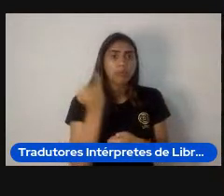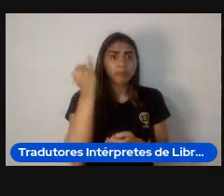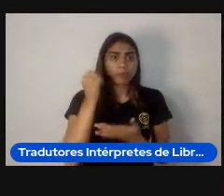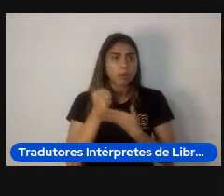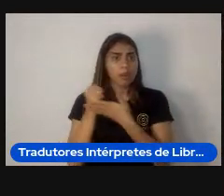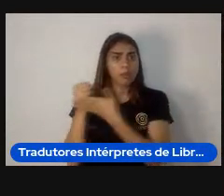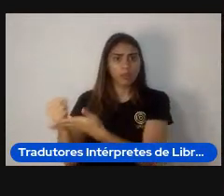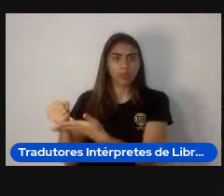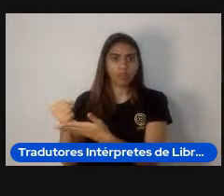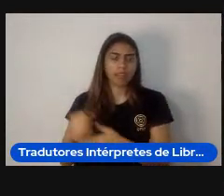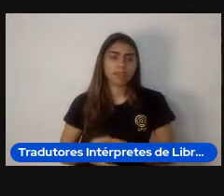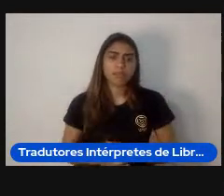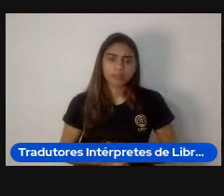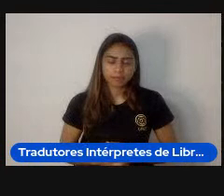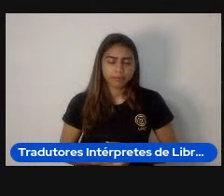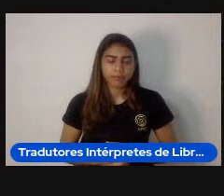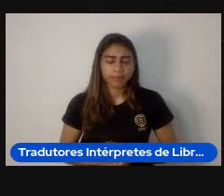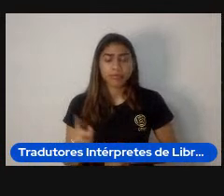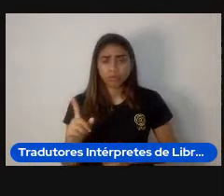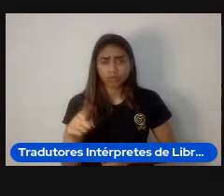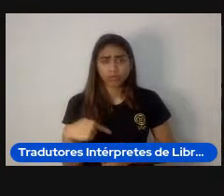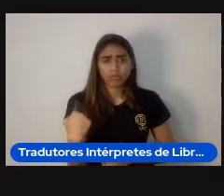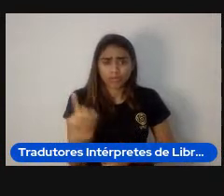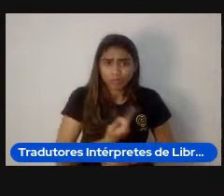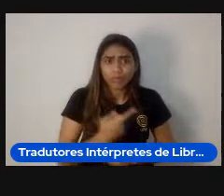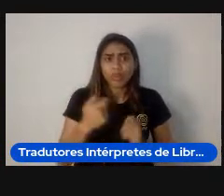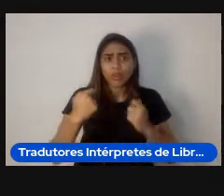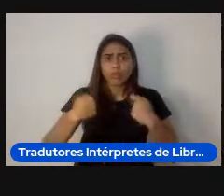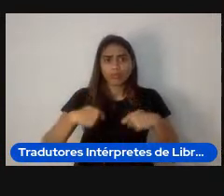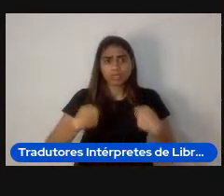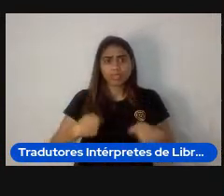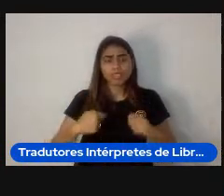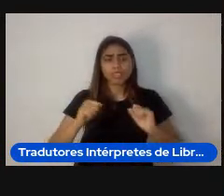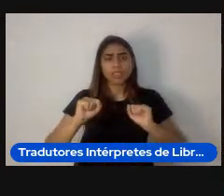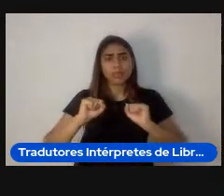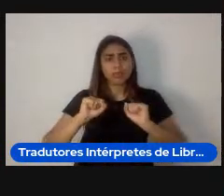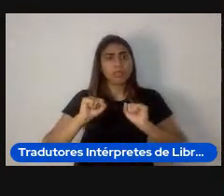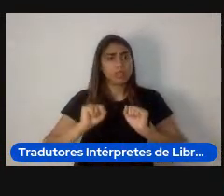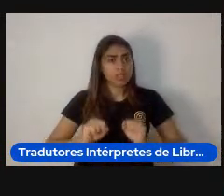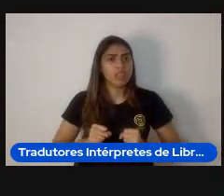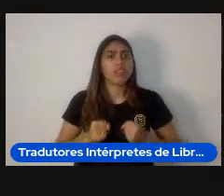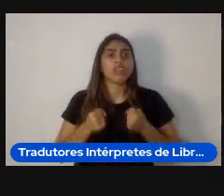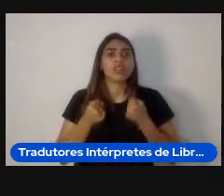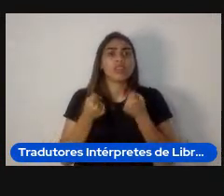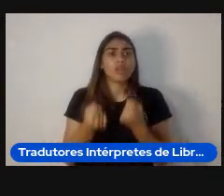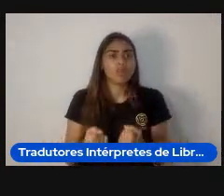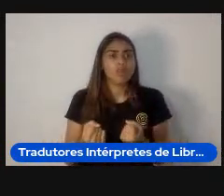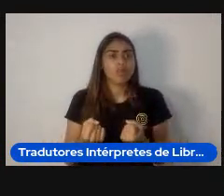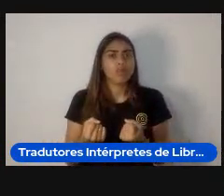gente tem, que a gente buscou, que a gente foi atrás, deu atrás de formações para